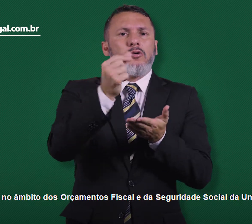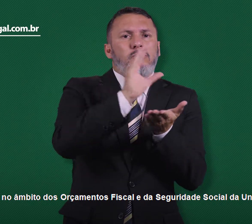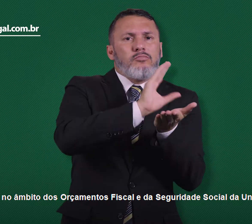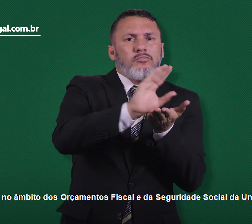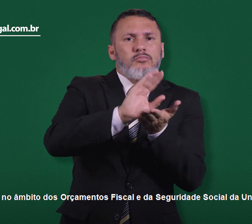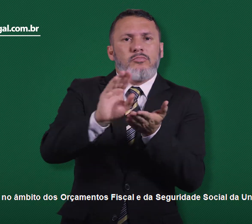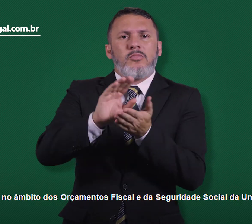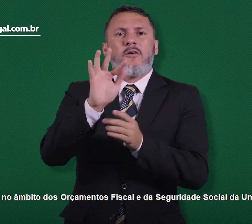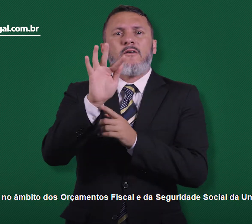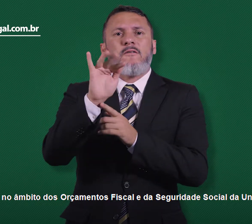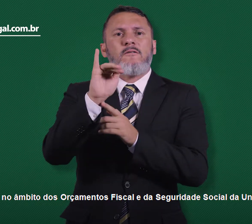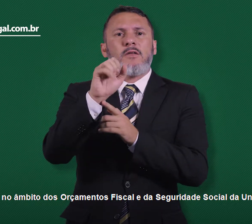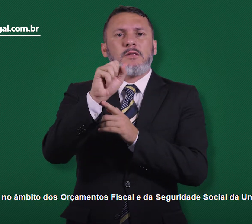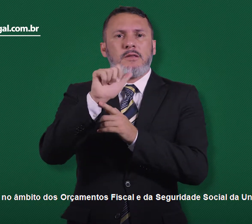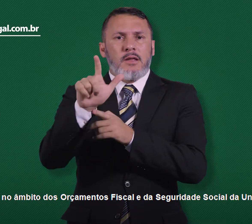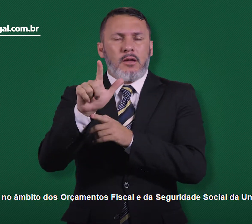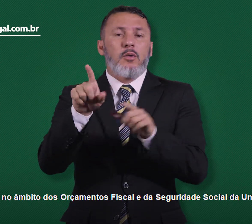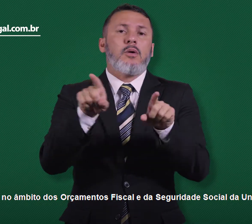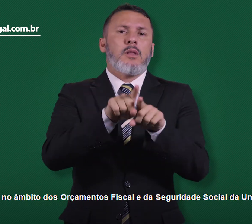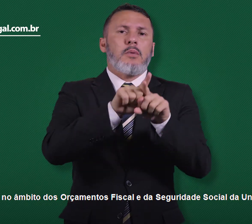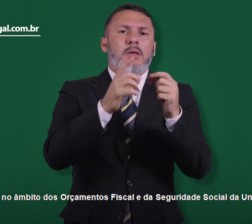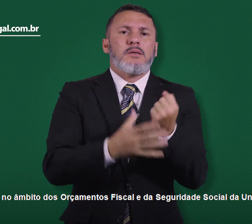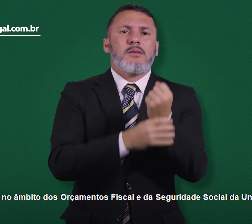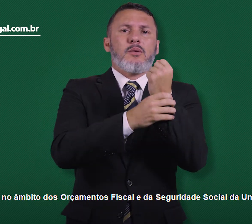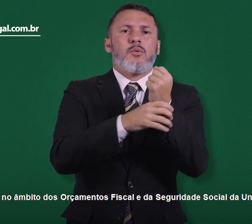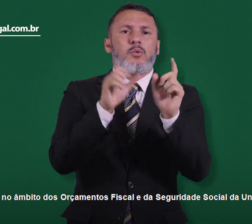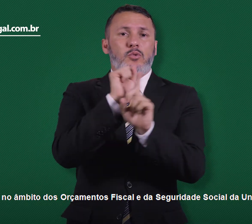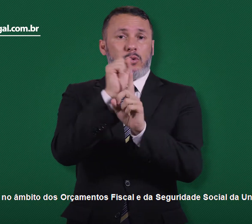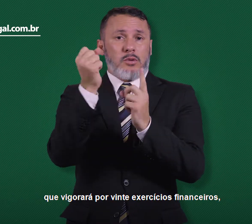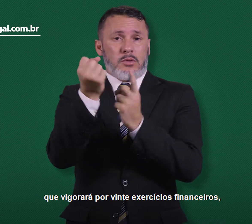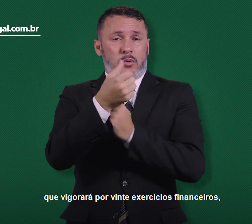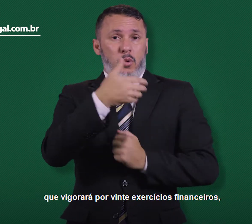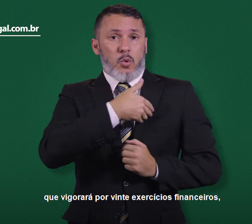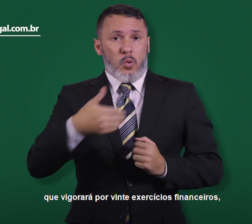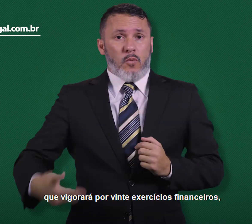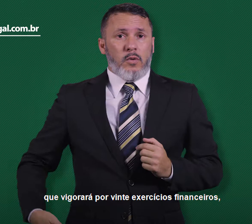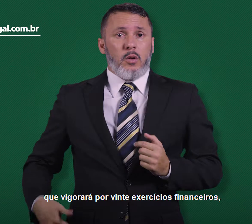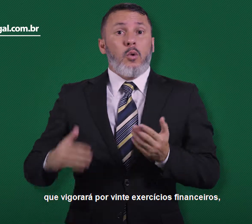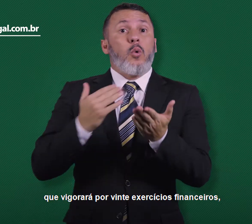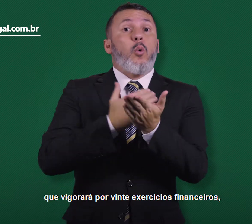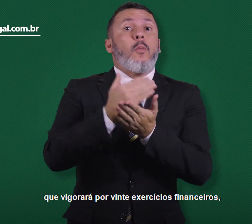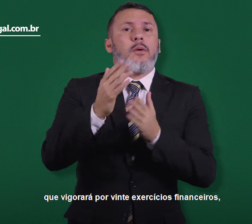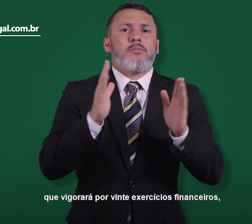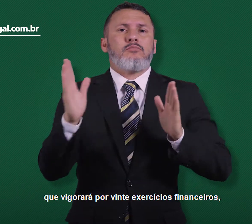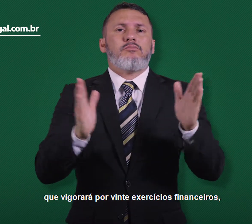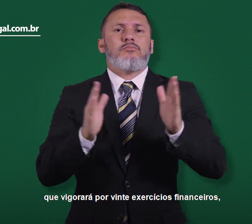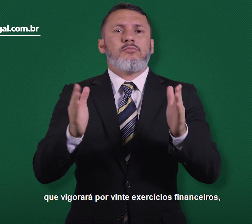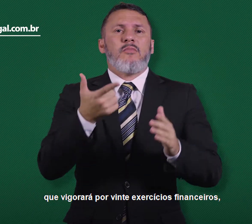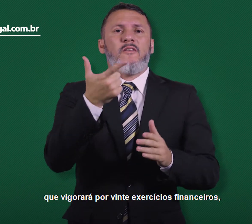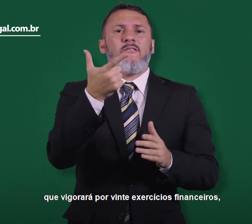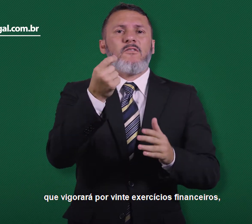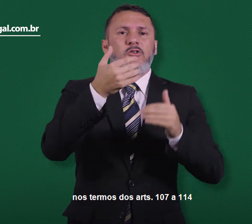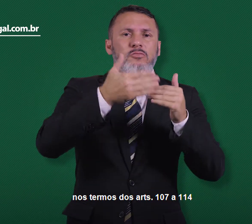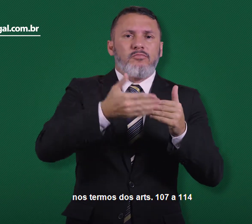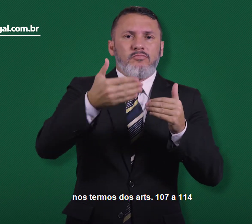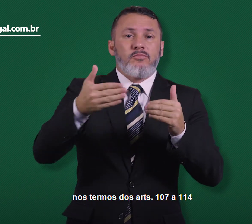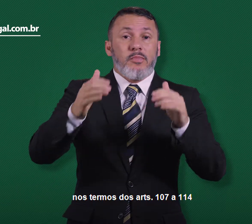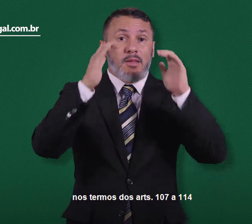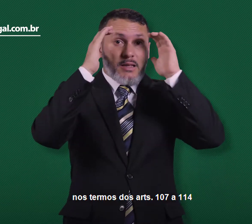orçamentos fiscal e da Seguridade Social da União, que vigorará por 20 exercícios financeiros nos termos dos